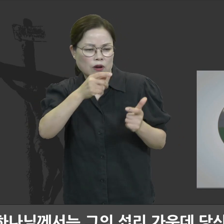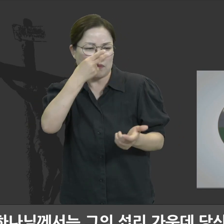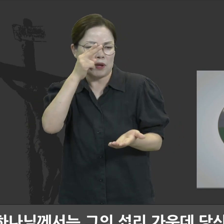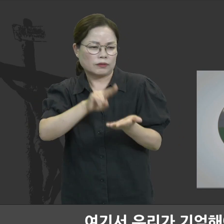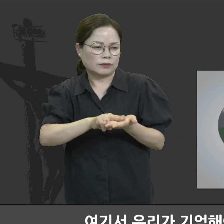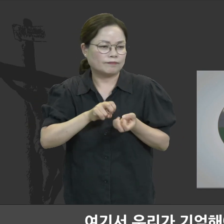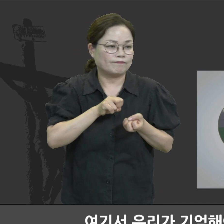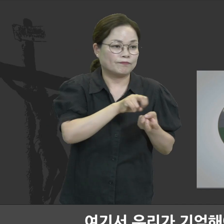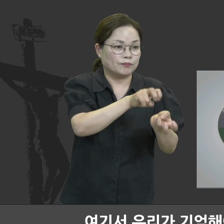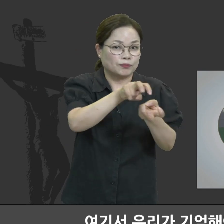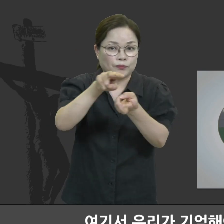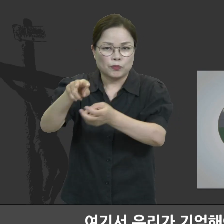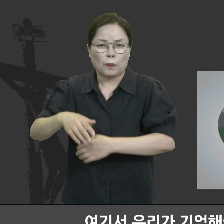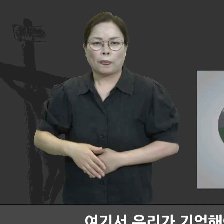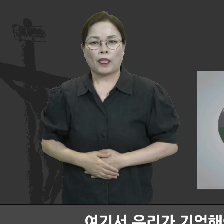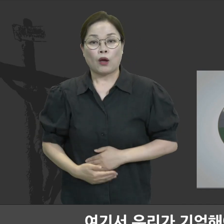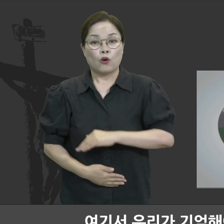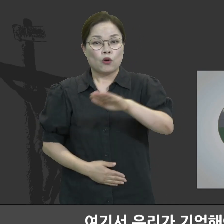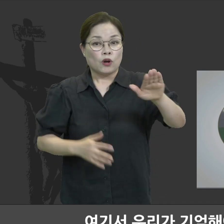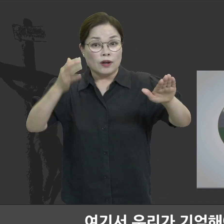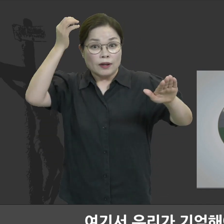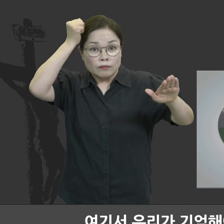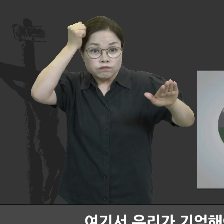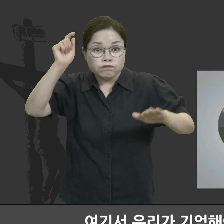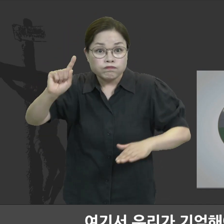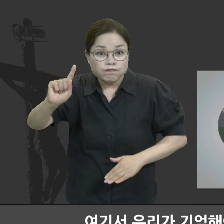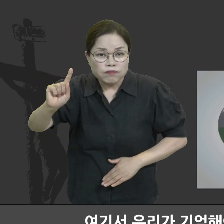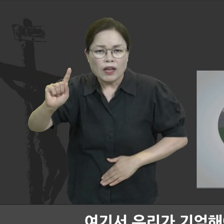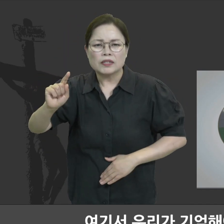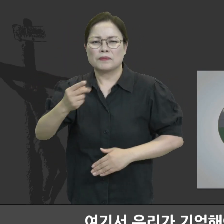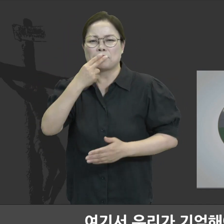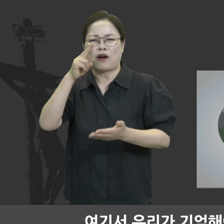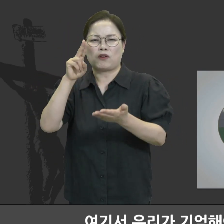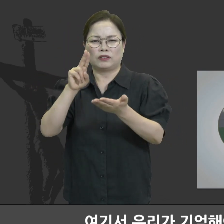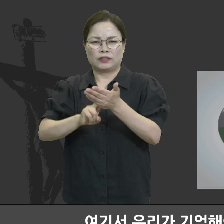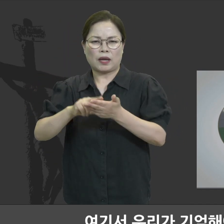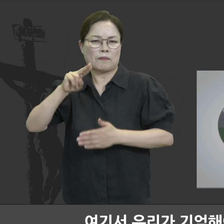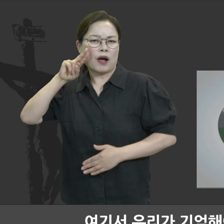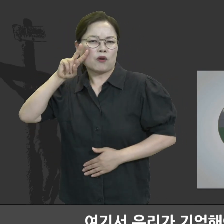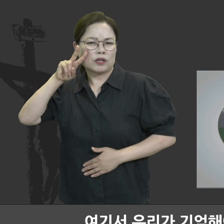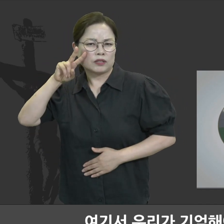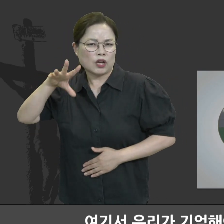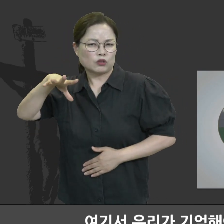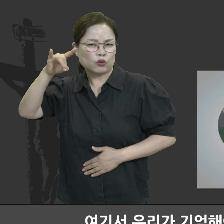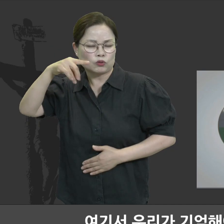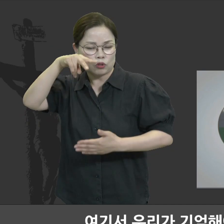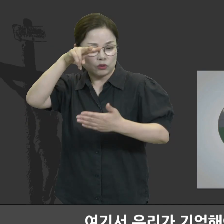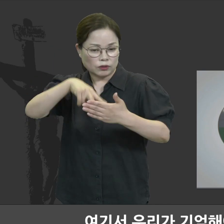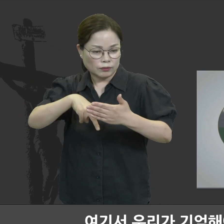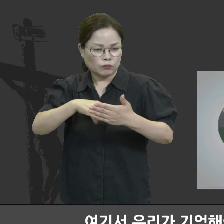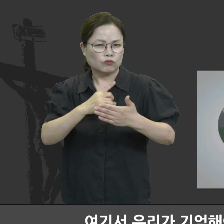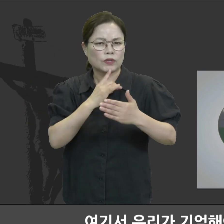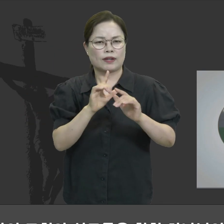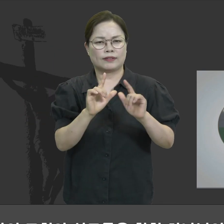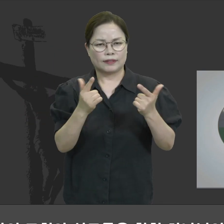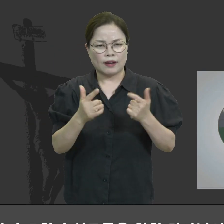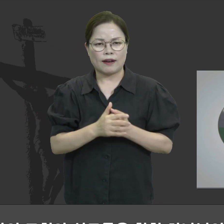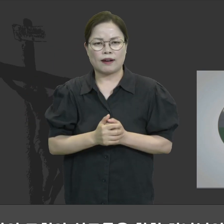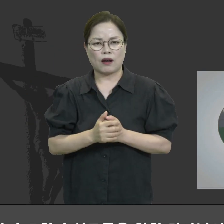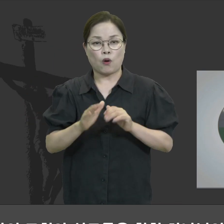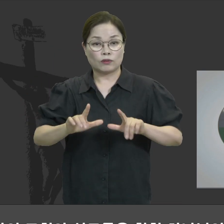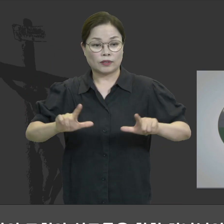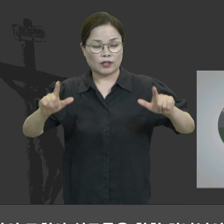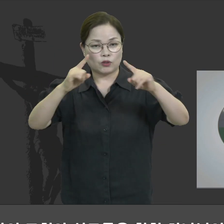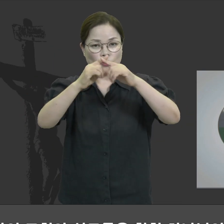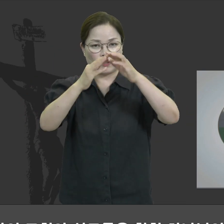주셨습니다. 여기서 우리가 기억해야 할 것은 이 편지들이 사도 바울의 최초 독자들뿐만 아니라